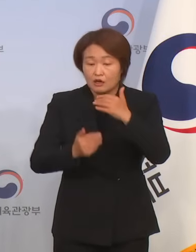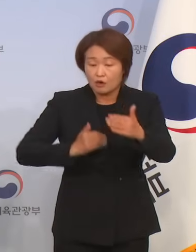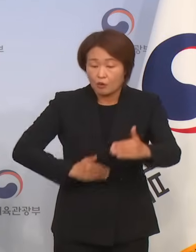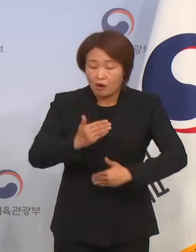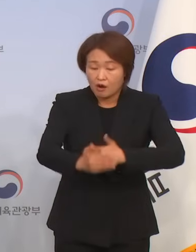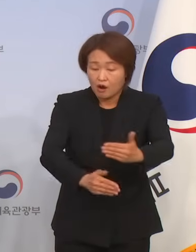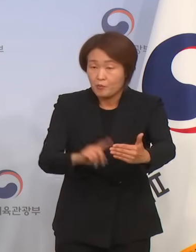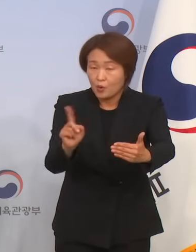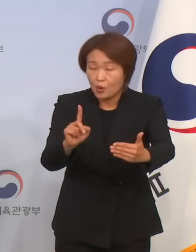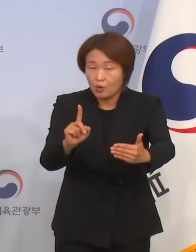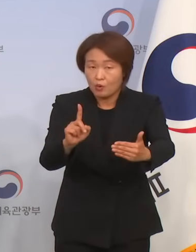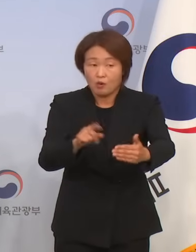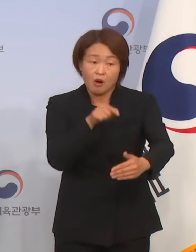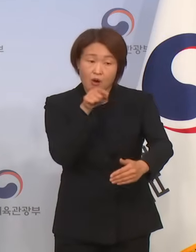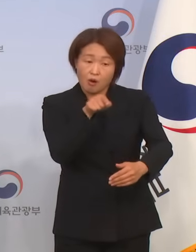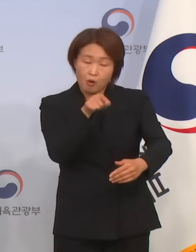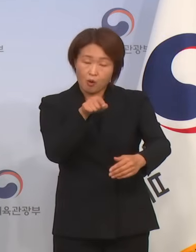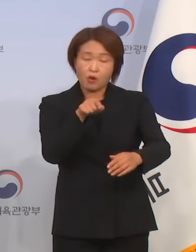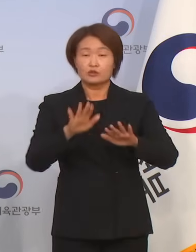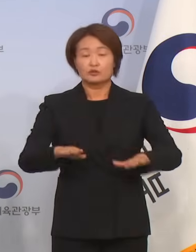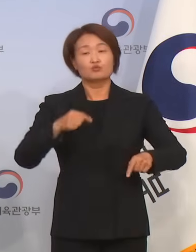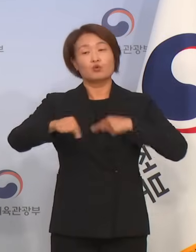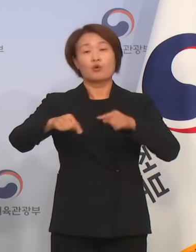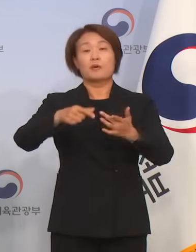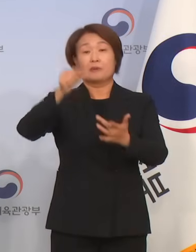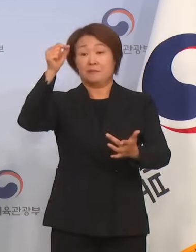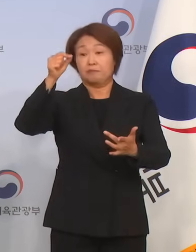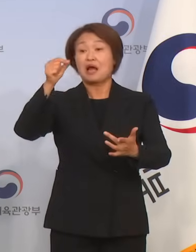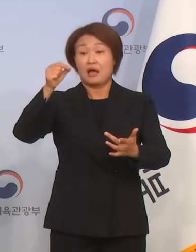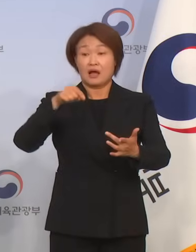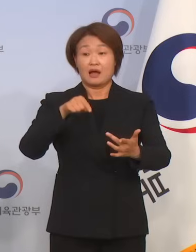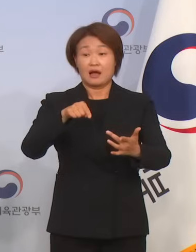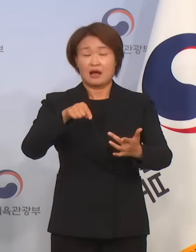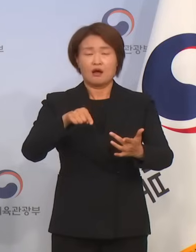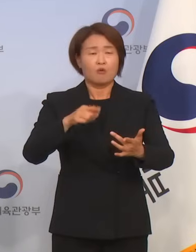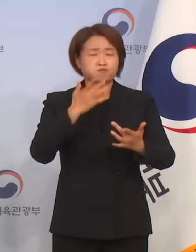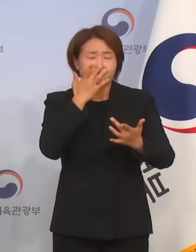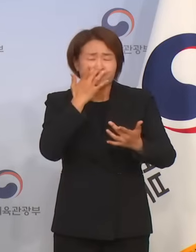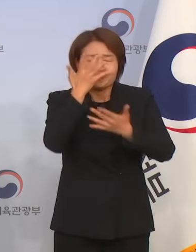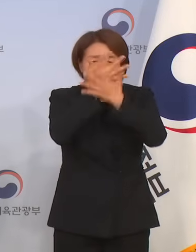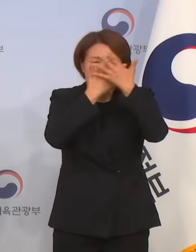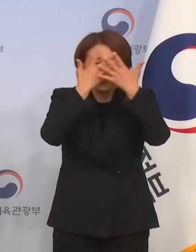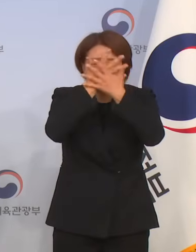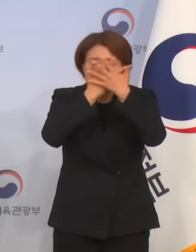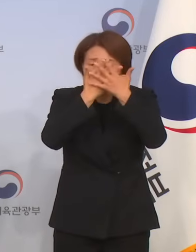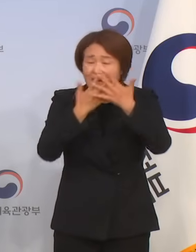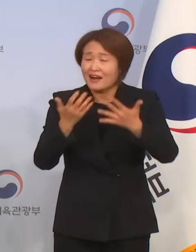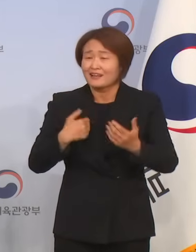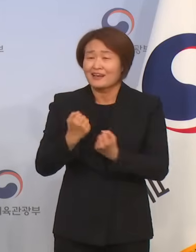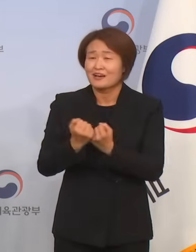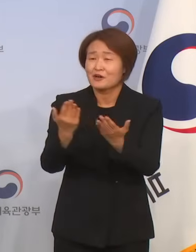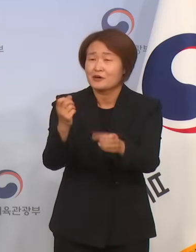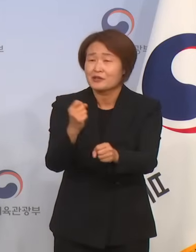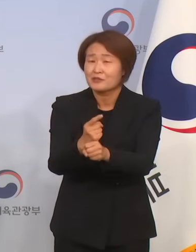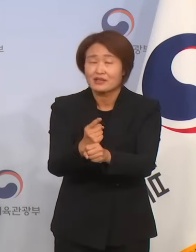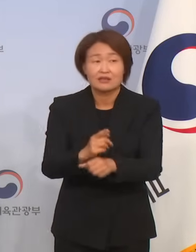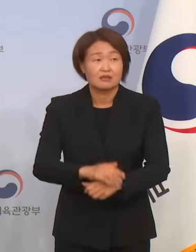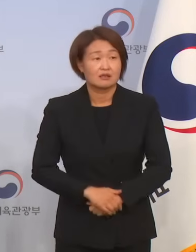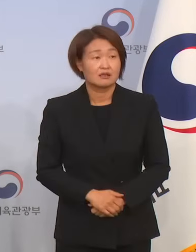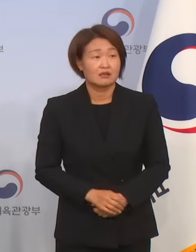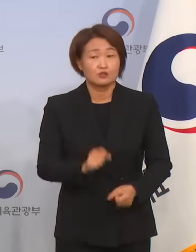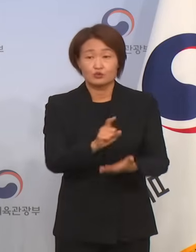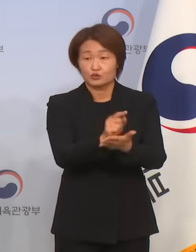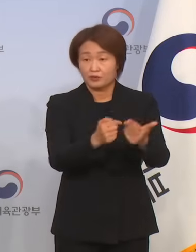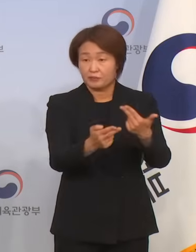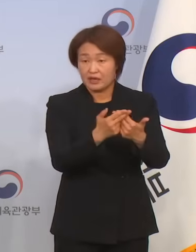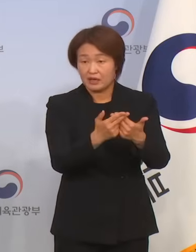과정을 거쳐서 이 사람이 지도자로 선정됐는지 알 수가 없습니다. 아까도 제가 말씀드렸습니다만은